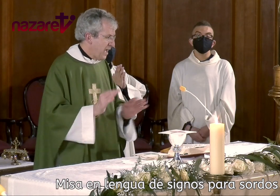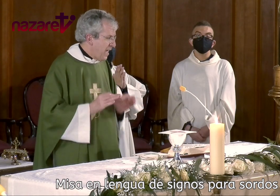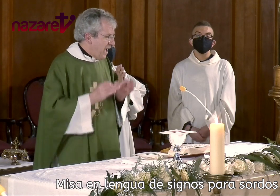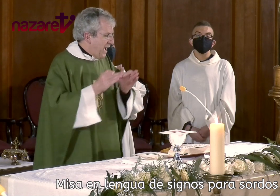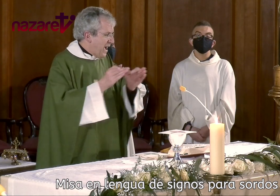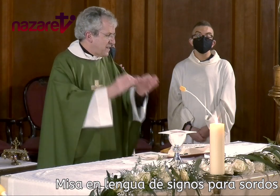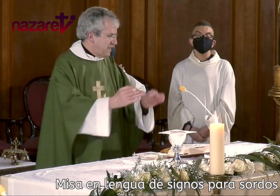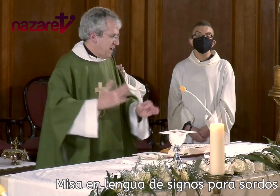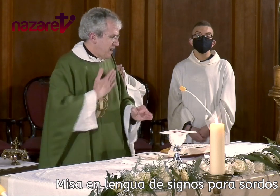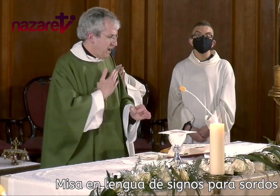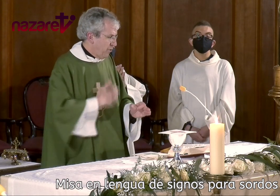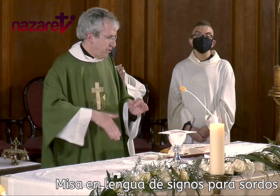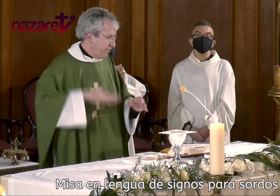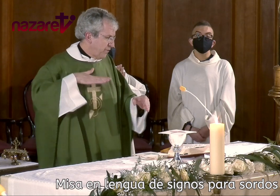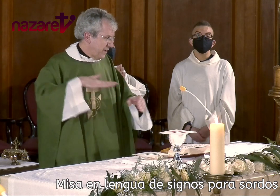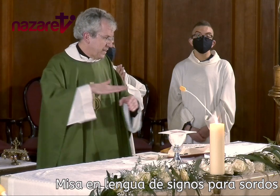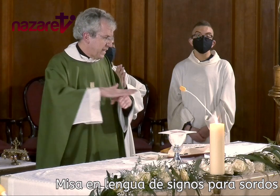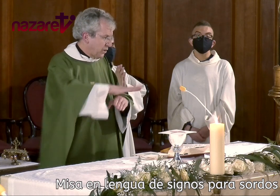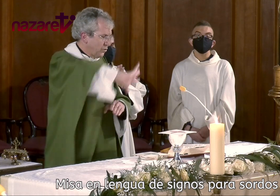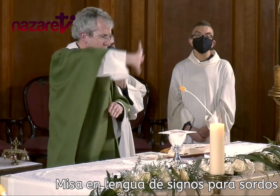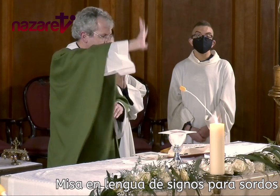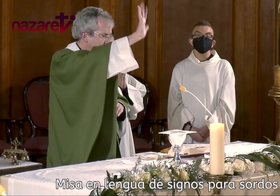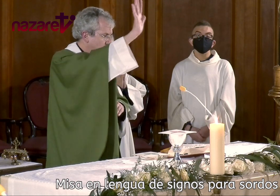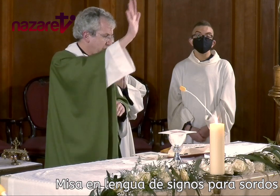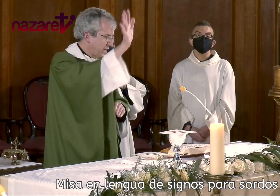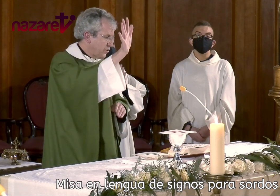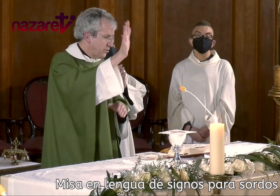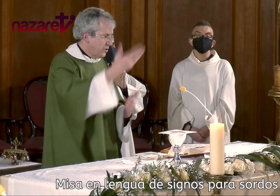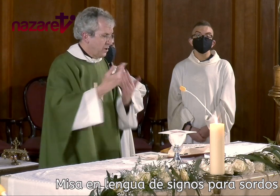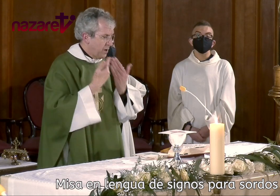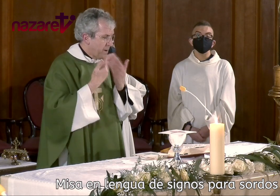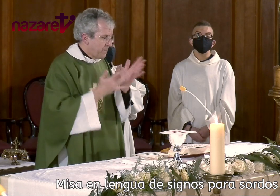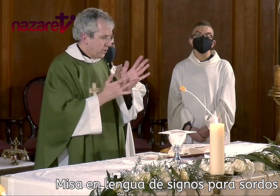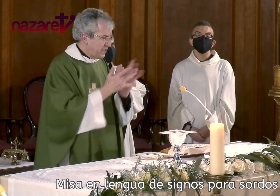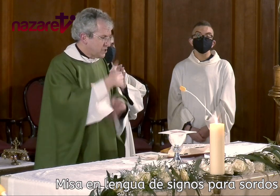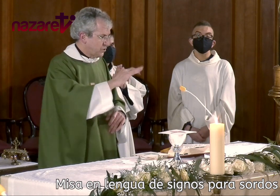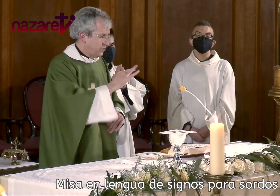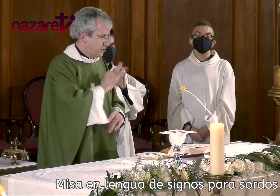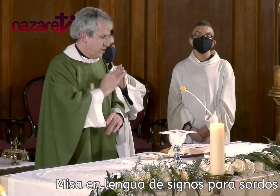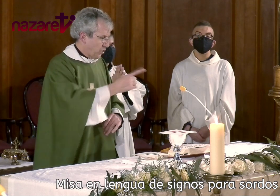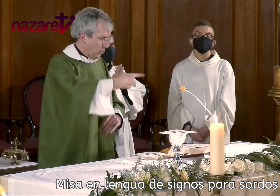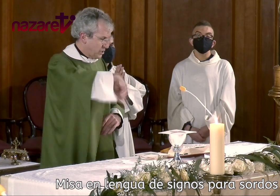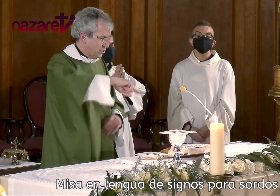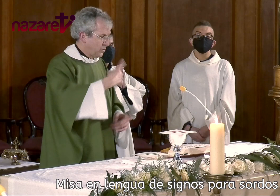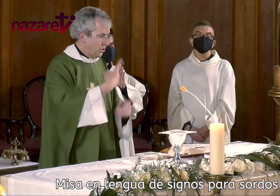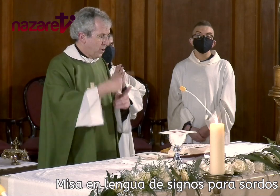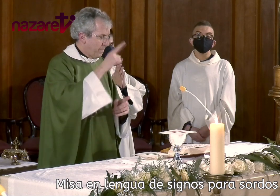hacia el gozo eterno de tu reino por cristo señor nuestro por eso